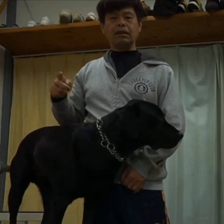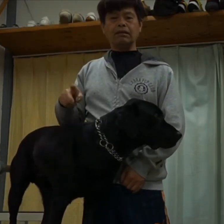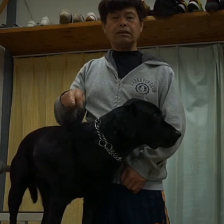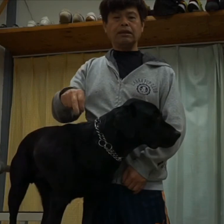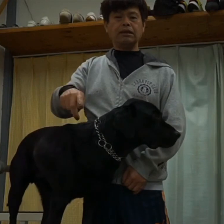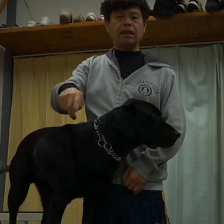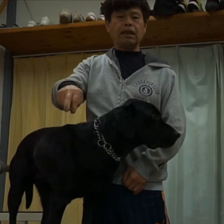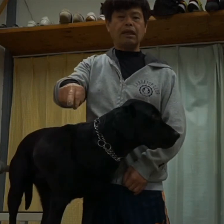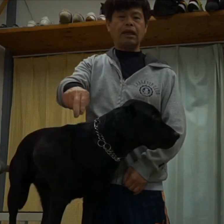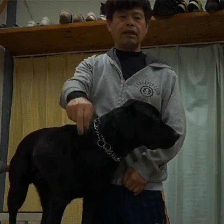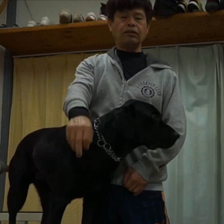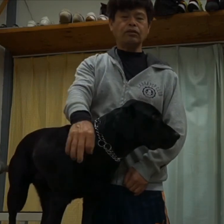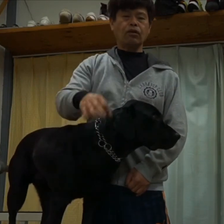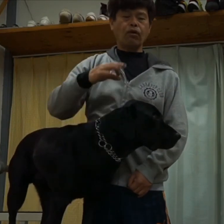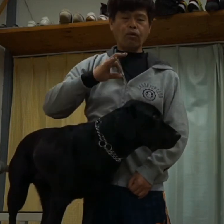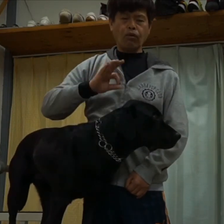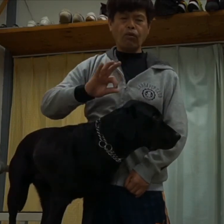歩いて行こう